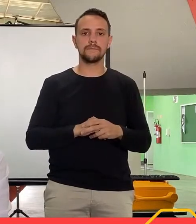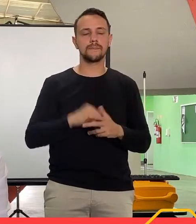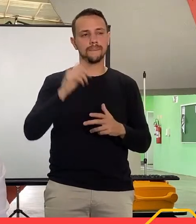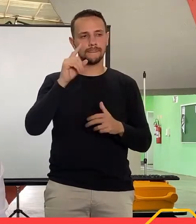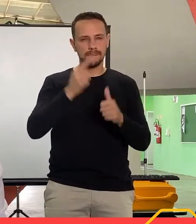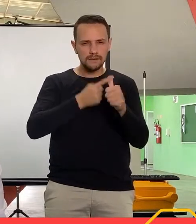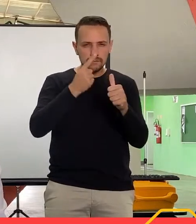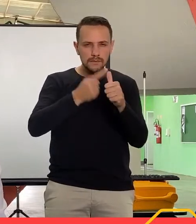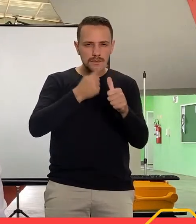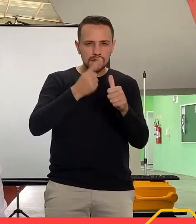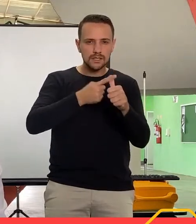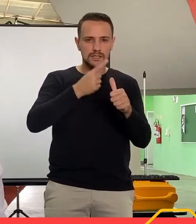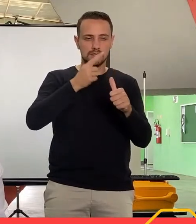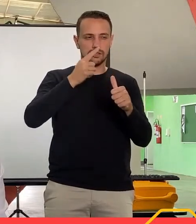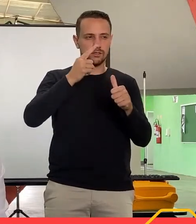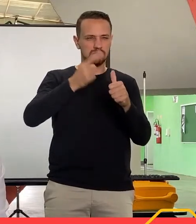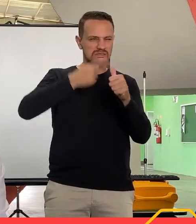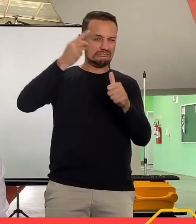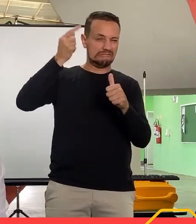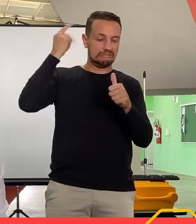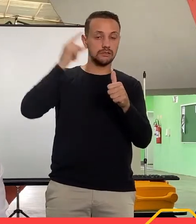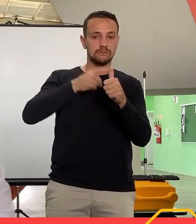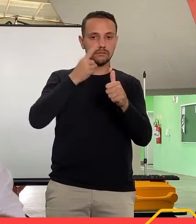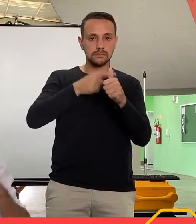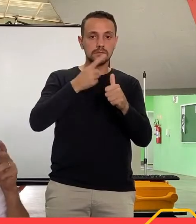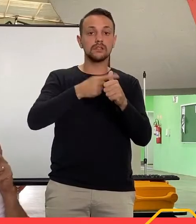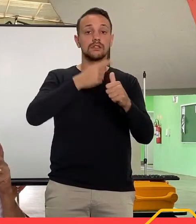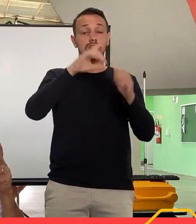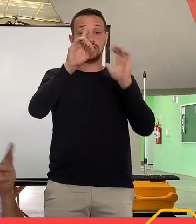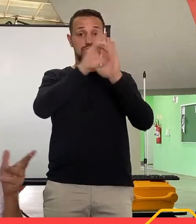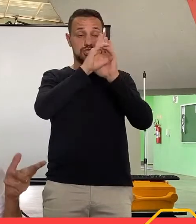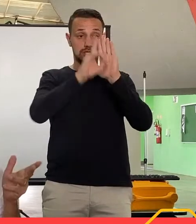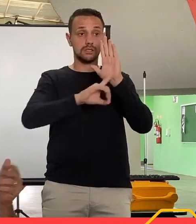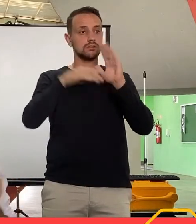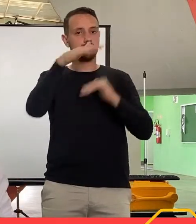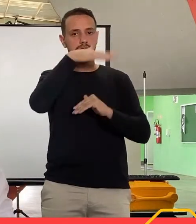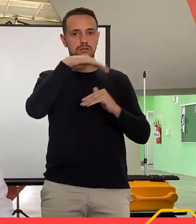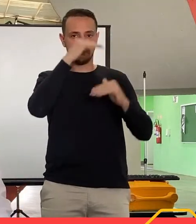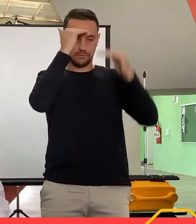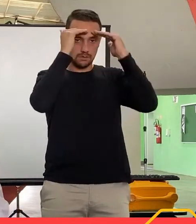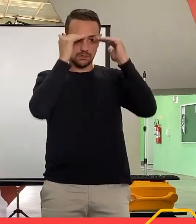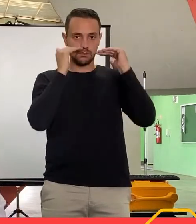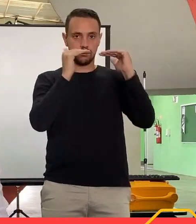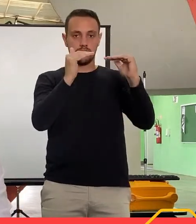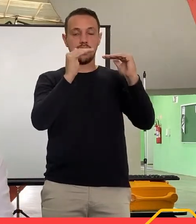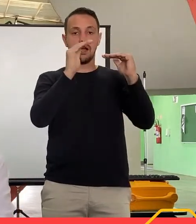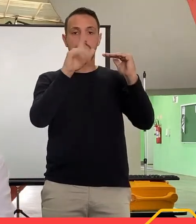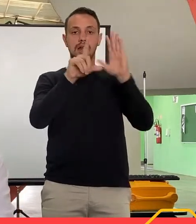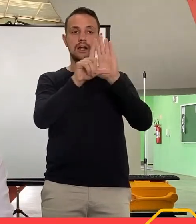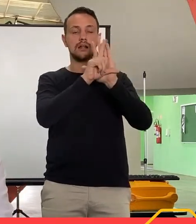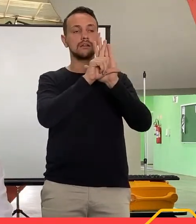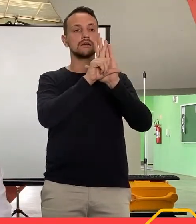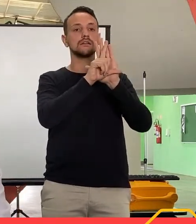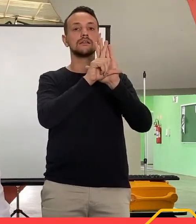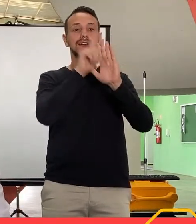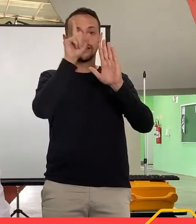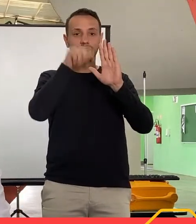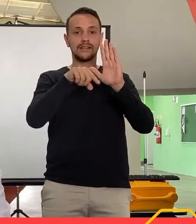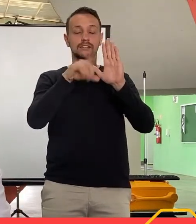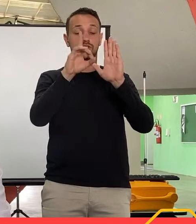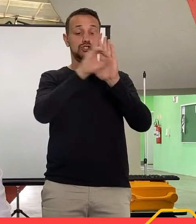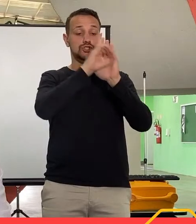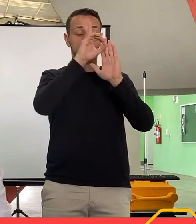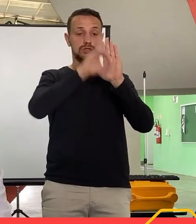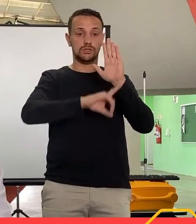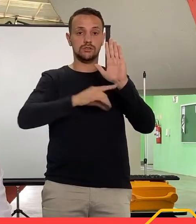primeiro direito humano que começou a ser respeitado do ponto de vista legal eram os direitos